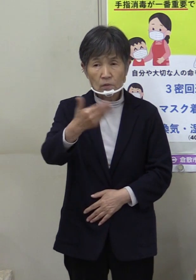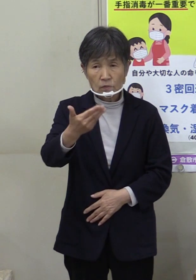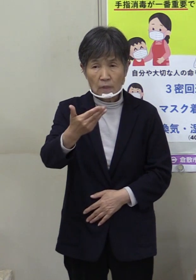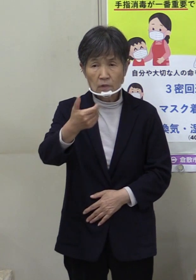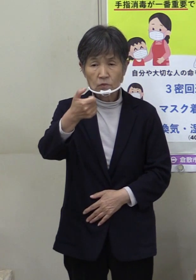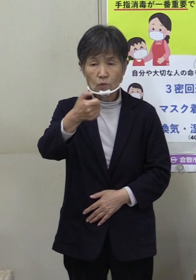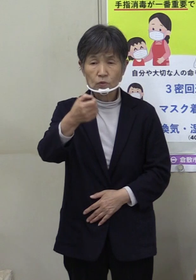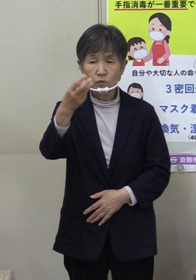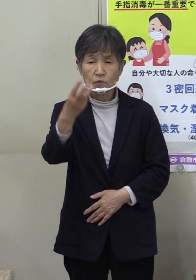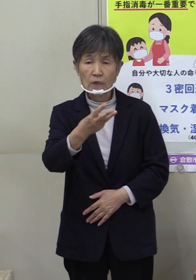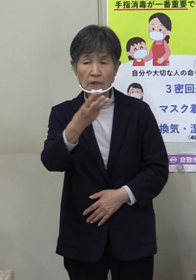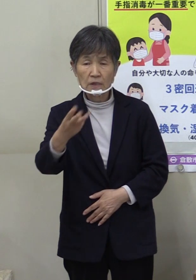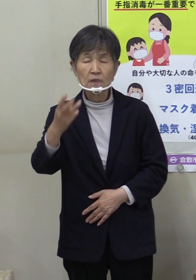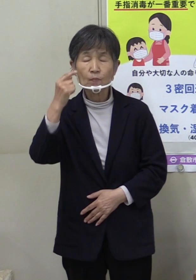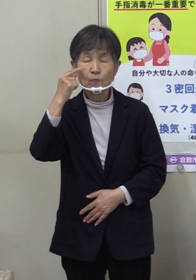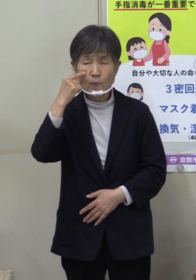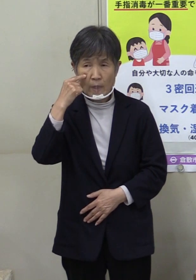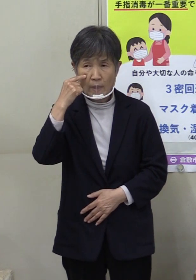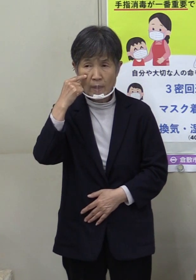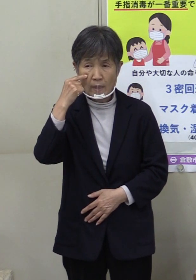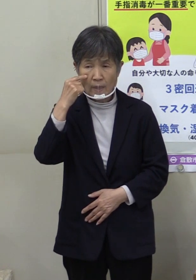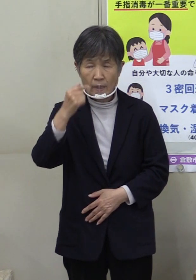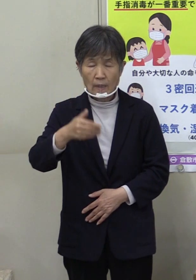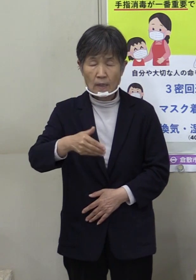953例目、